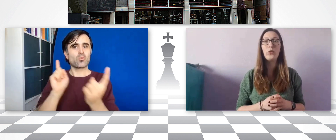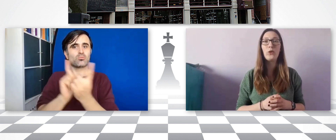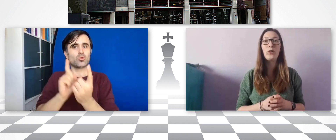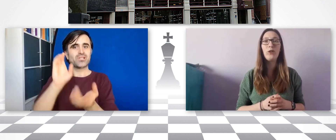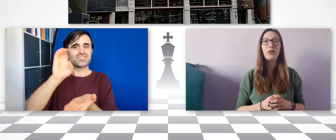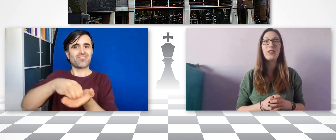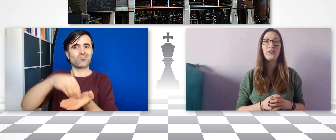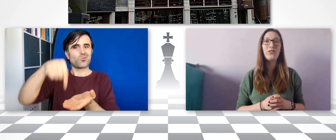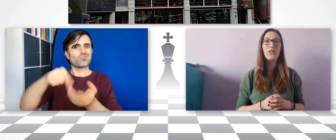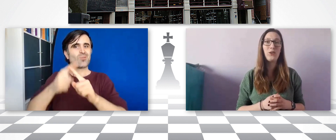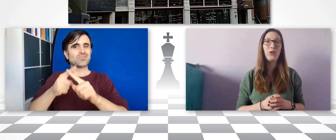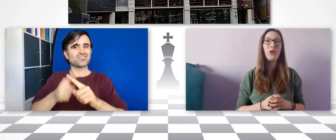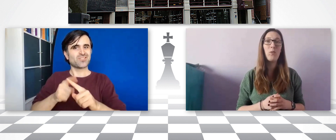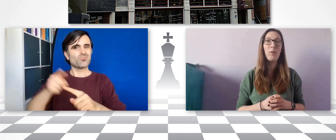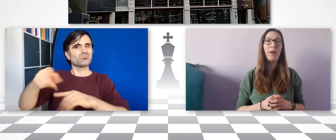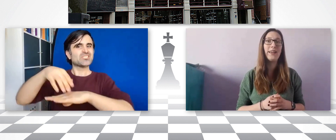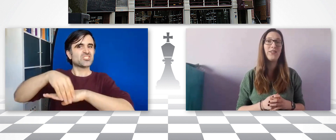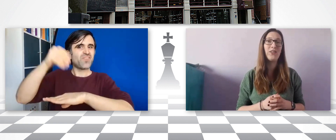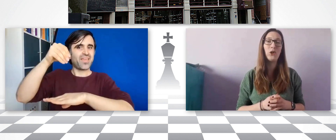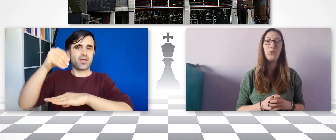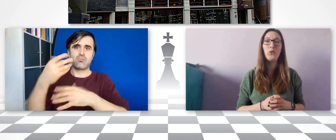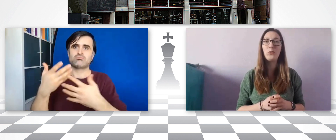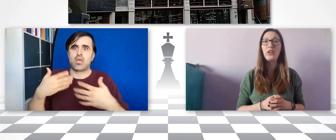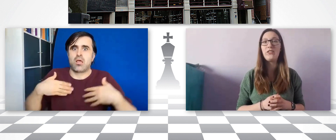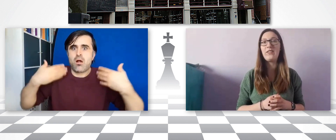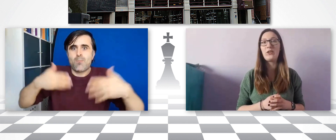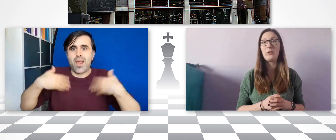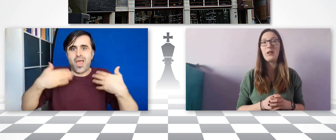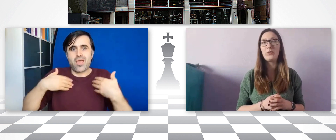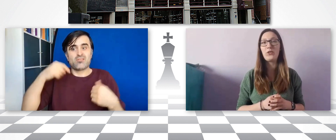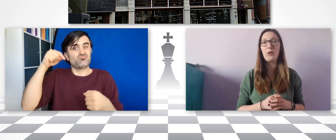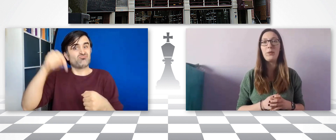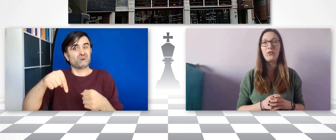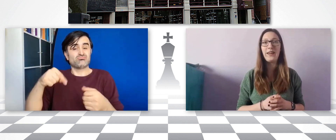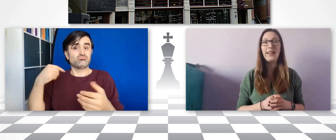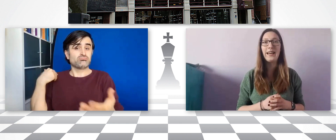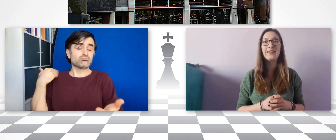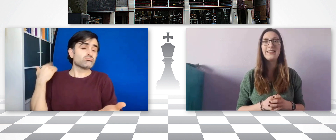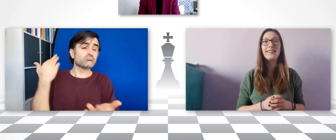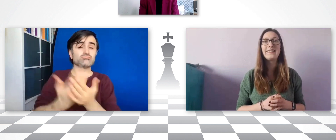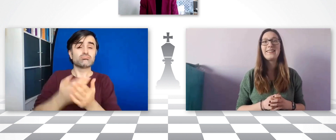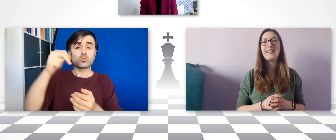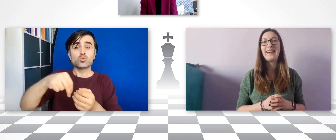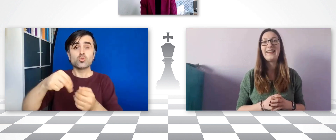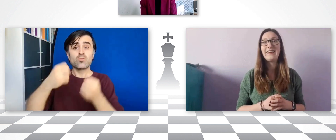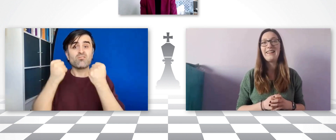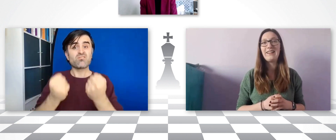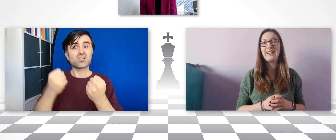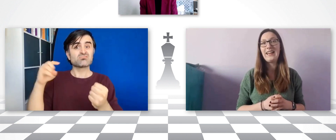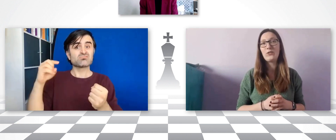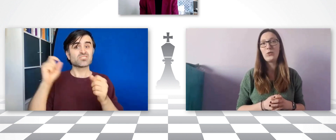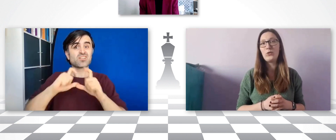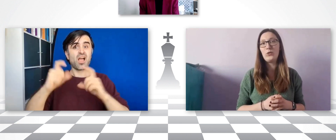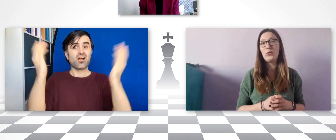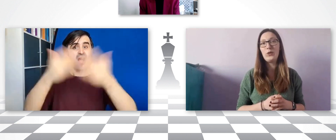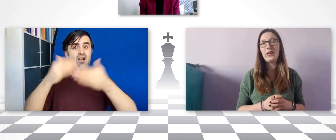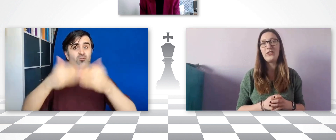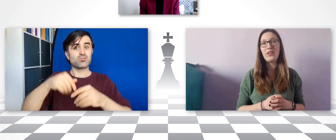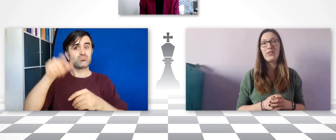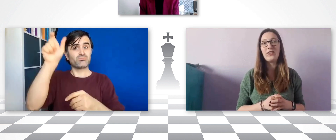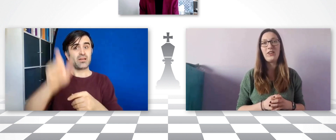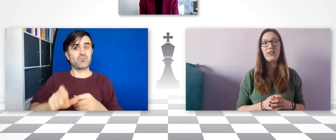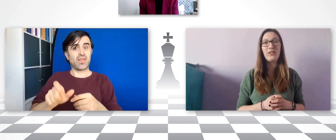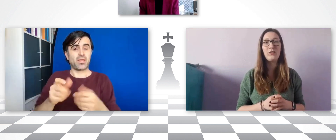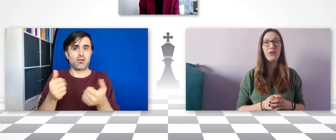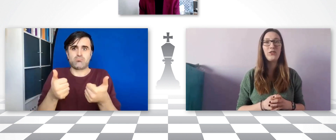mocht toch gelukkig terugkomen bij het doofontmoetingscentrum in Amsterdam, bij Sweda. Ja. Ja. En tot nu is